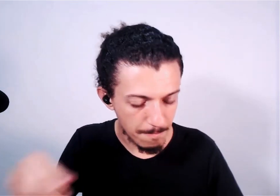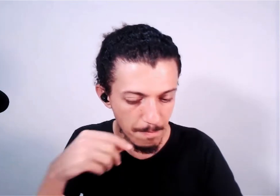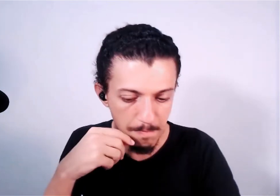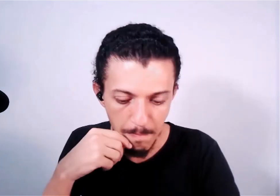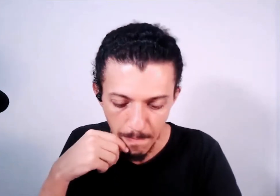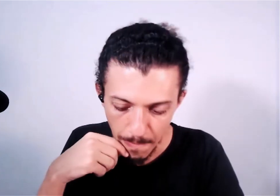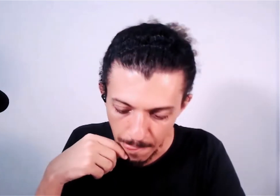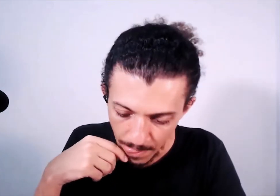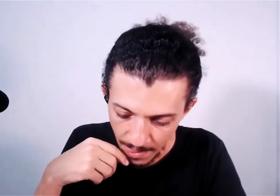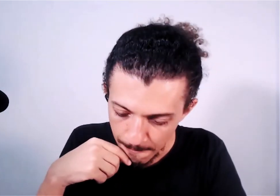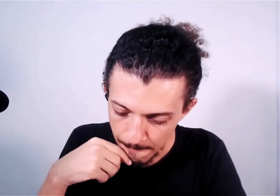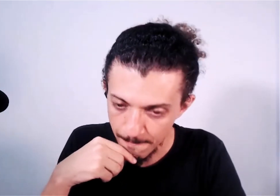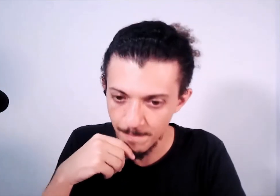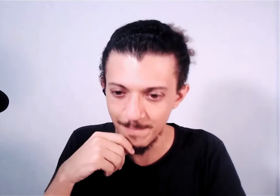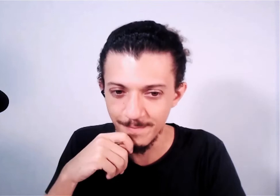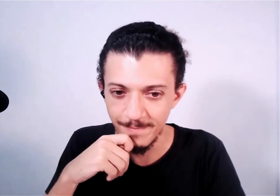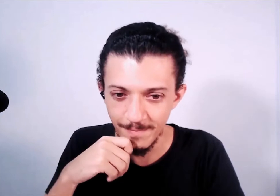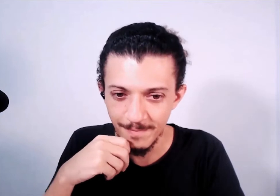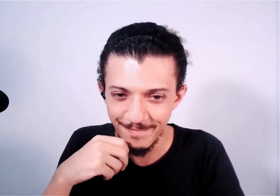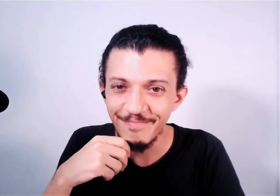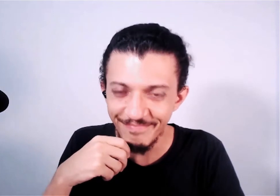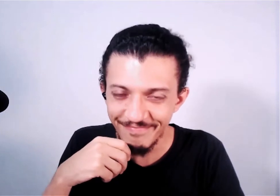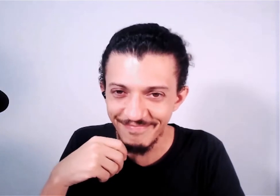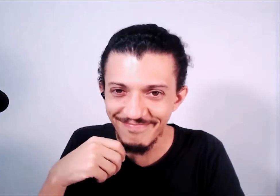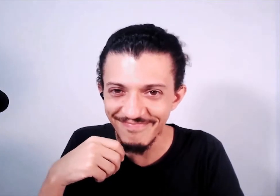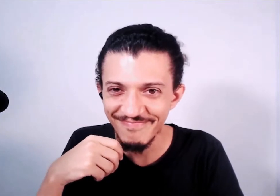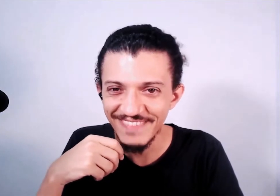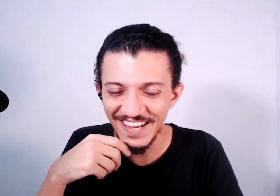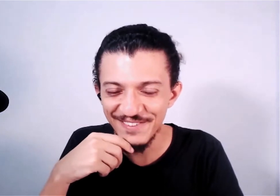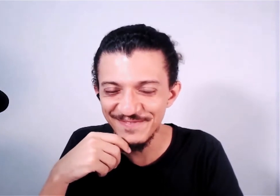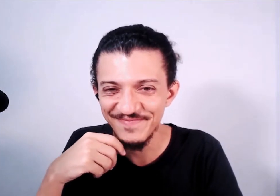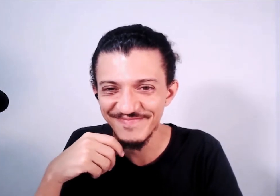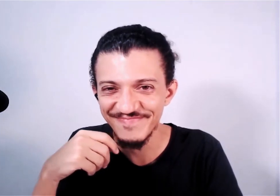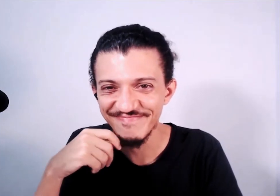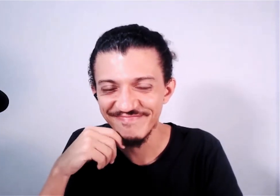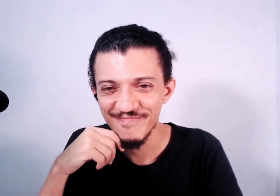Mistérios, gostou muito do livro, está elogiando aqui o trabalho. E ela pergunta assim,